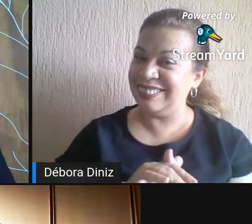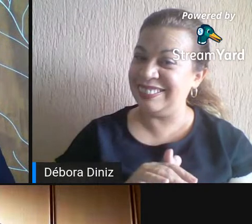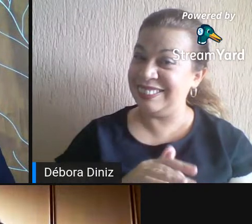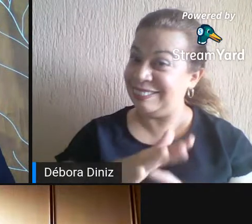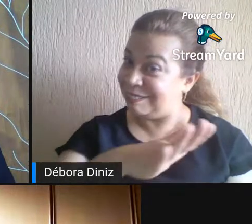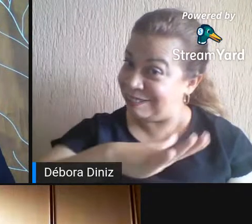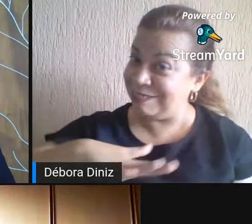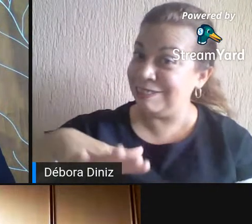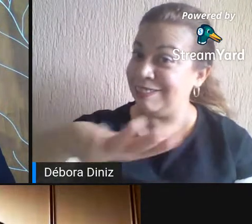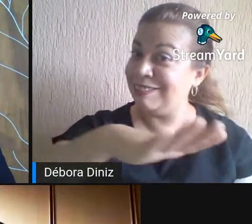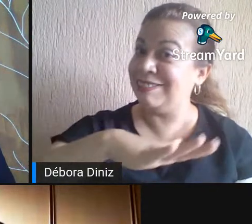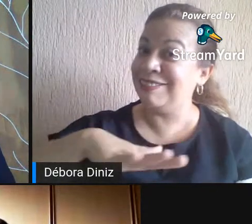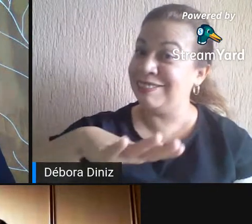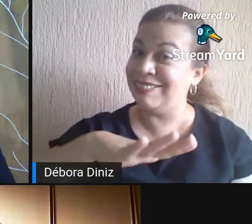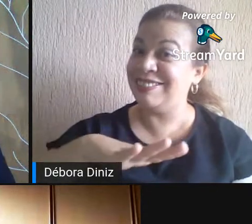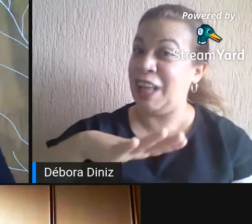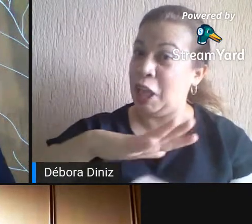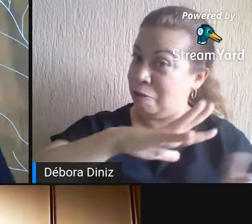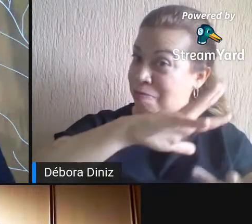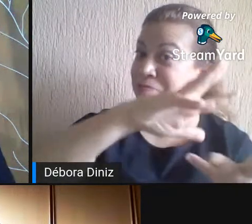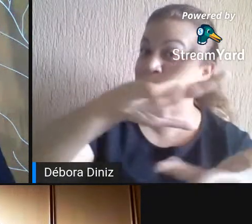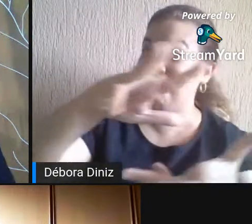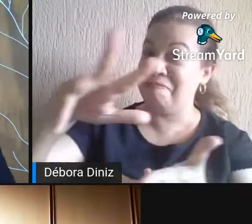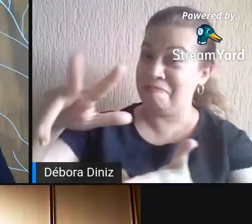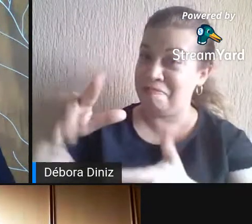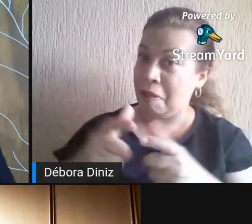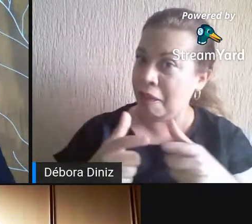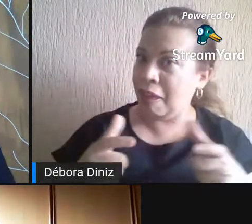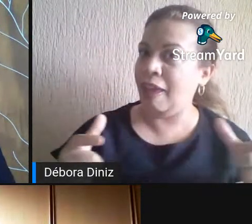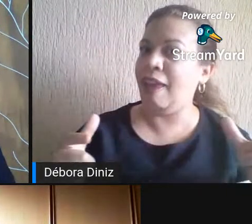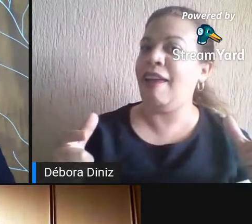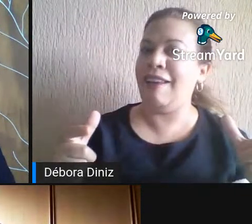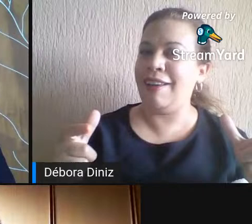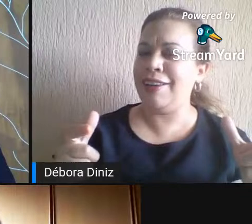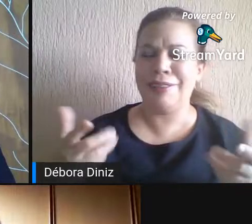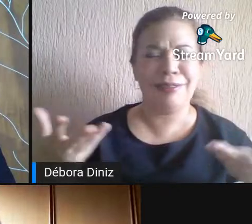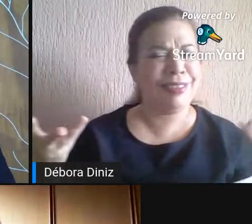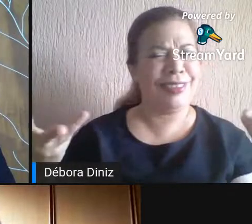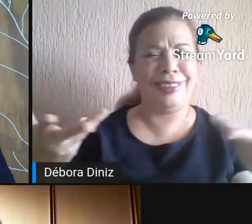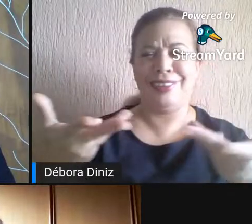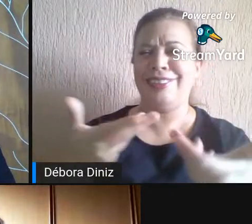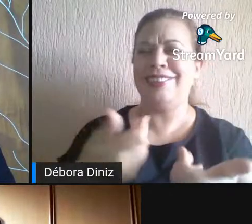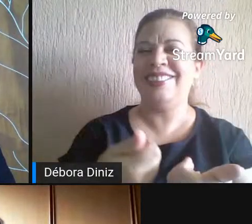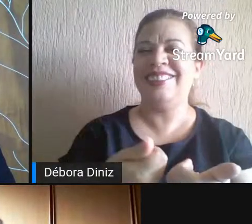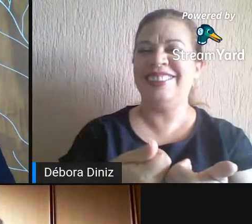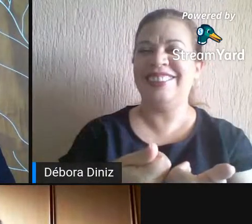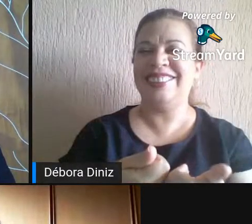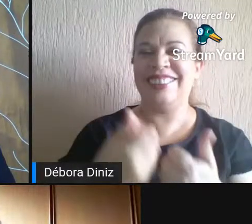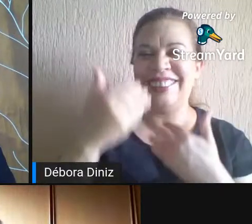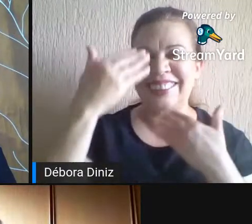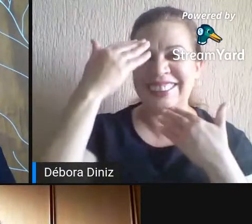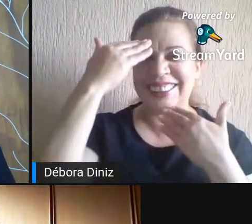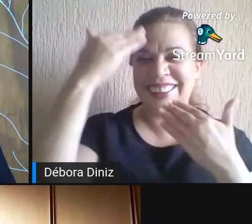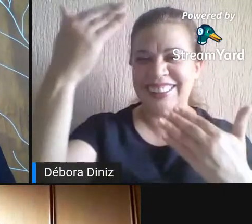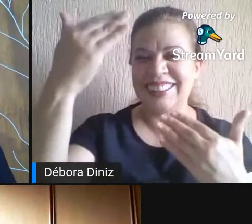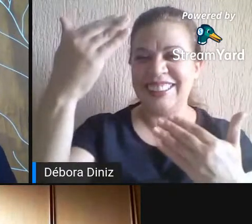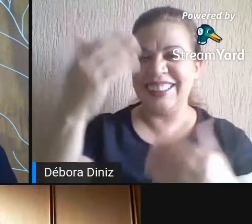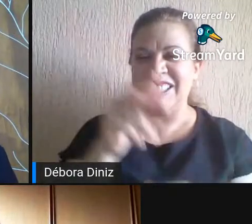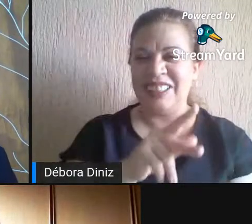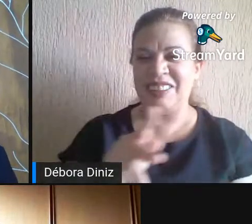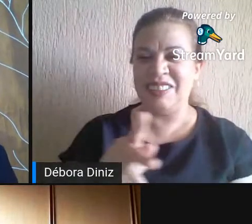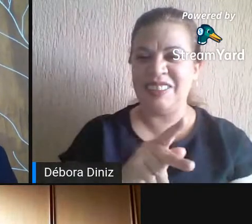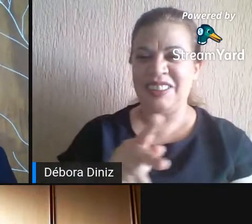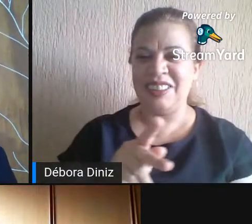do mundo, né, é realmente um desenho fantástico. Agradecer ao professor